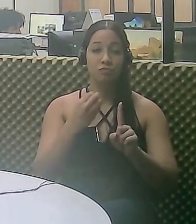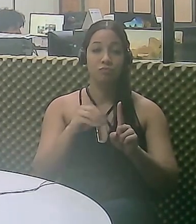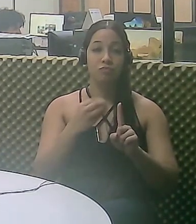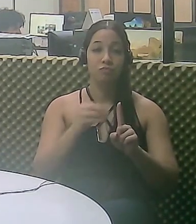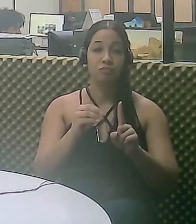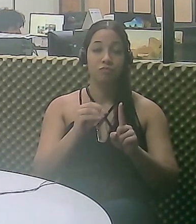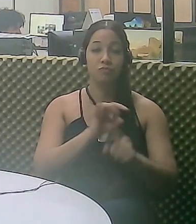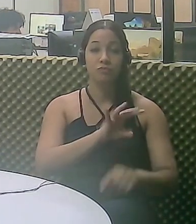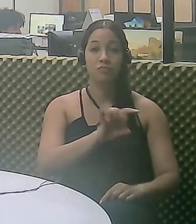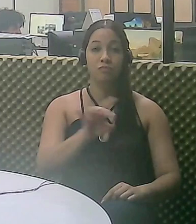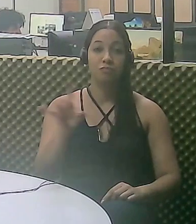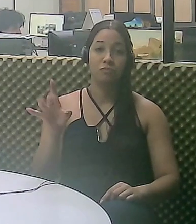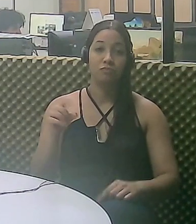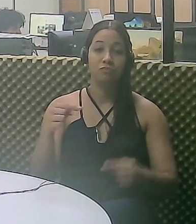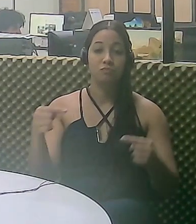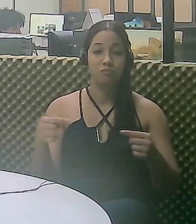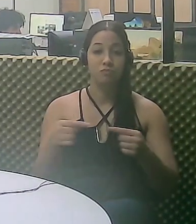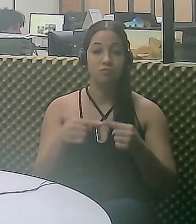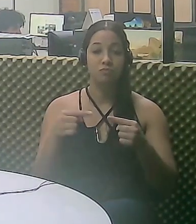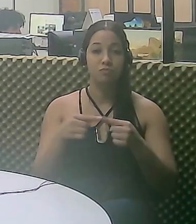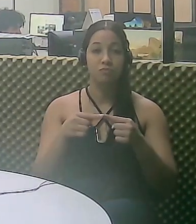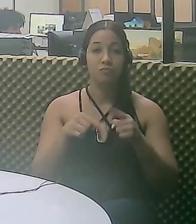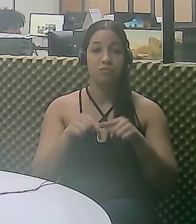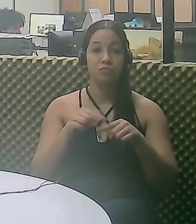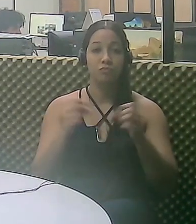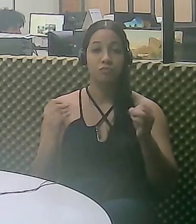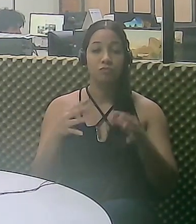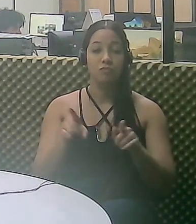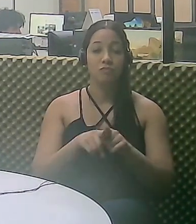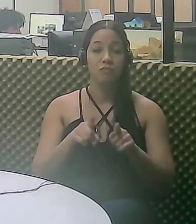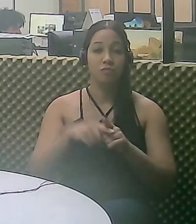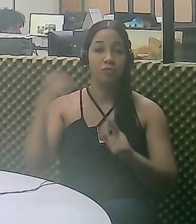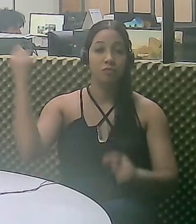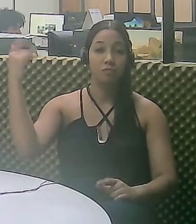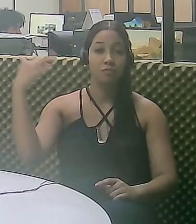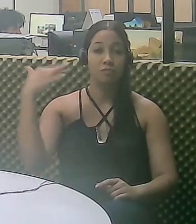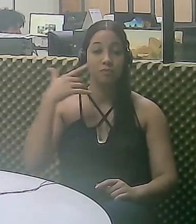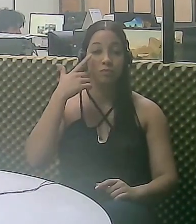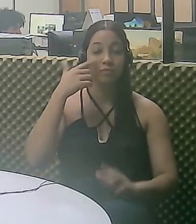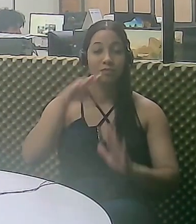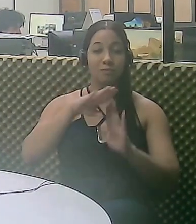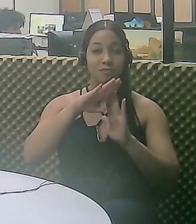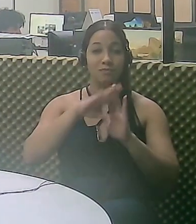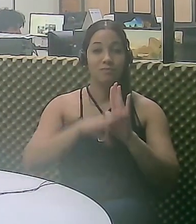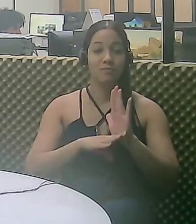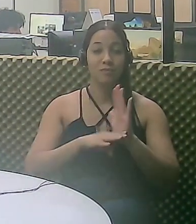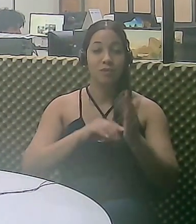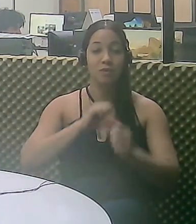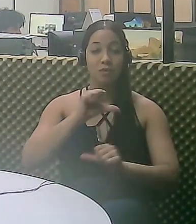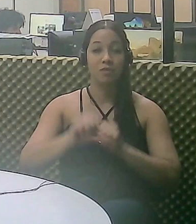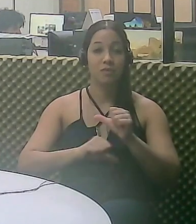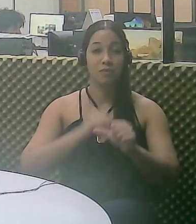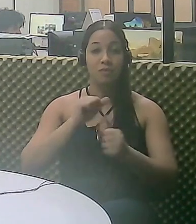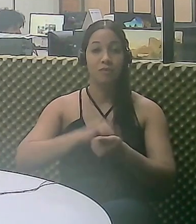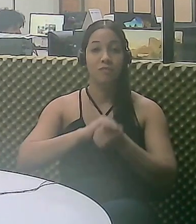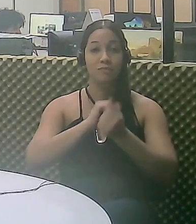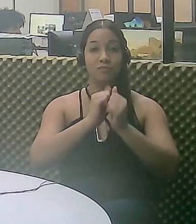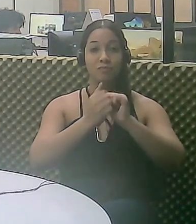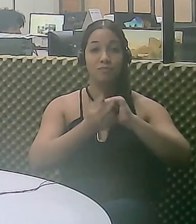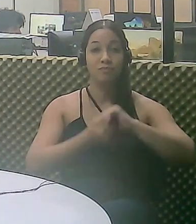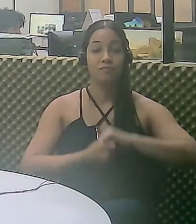funerária, devidamente equipada e também climatizada. Confira a lista completa de alterações e